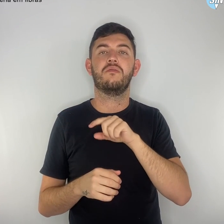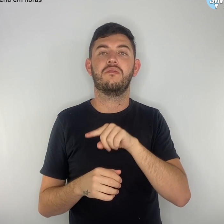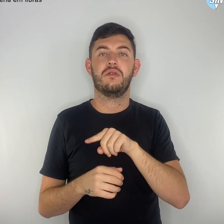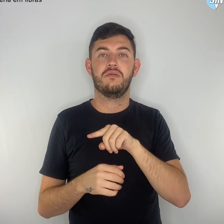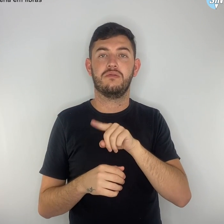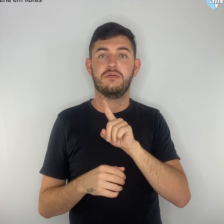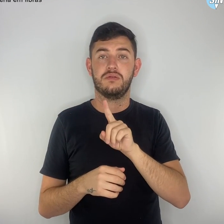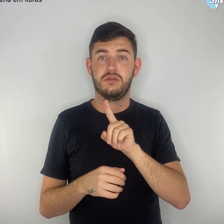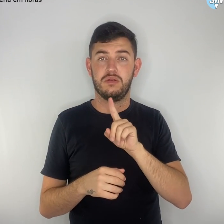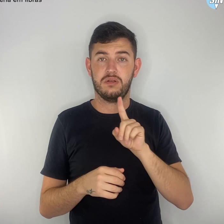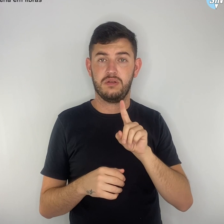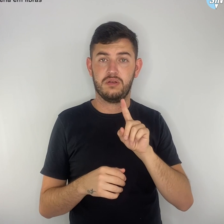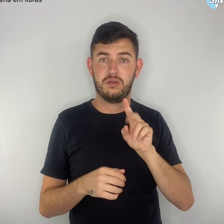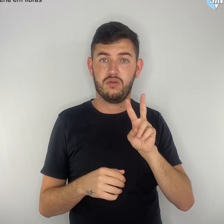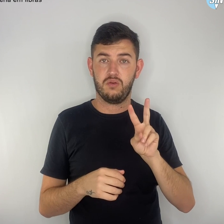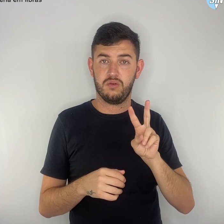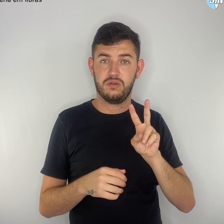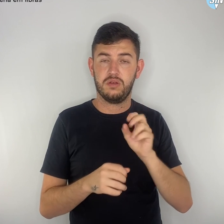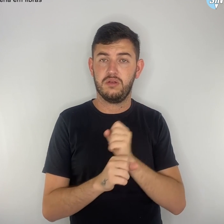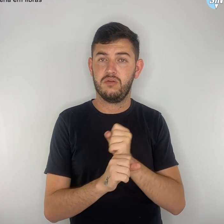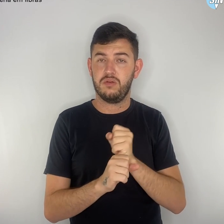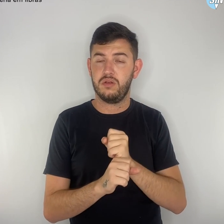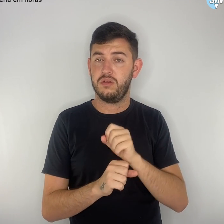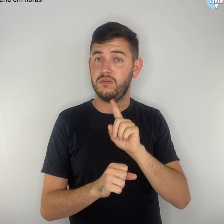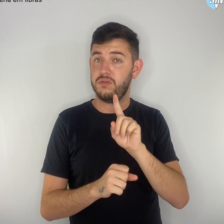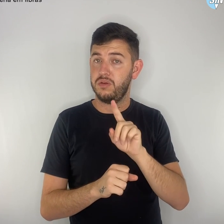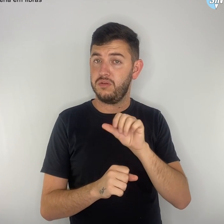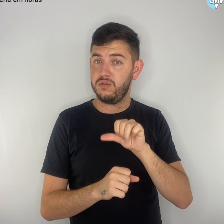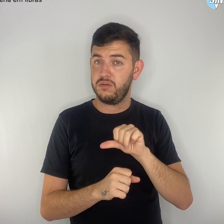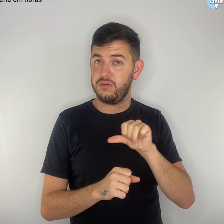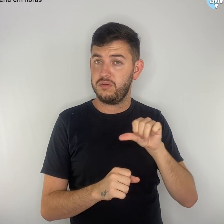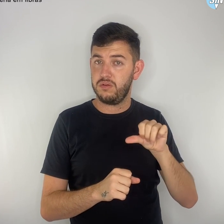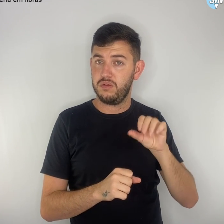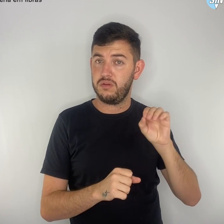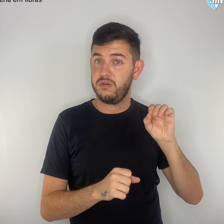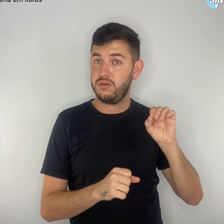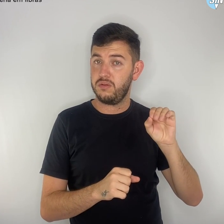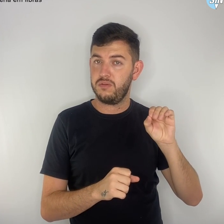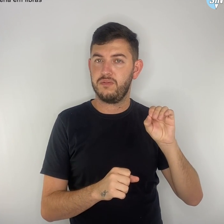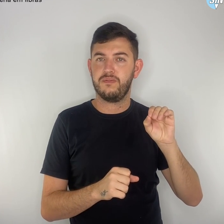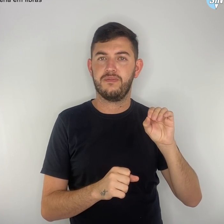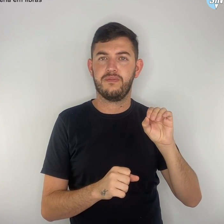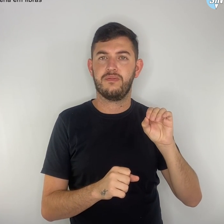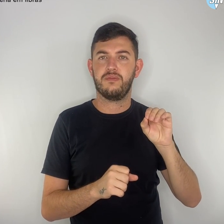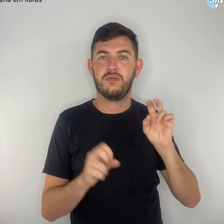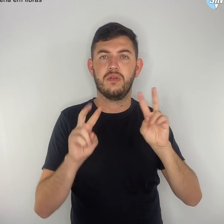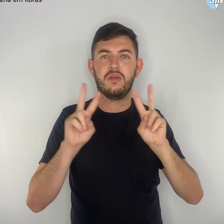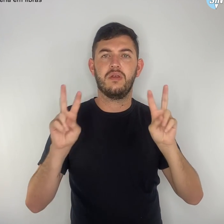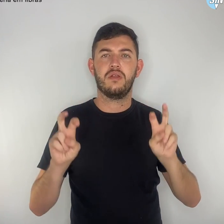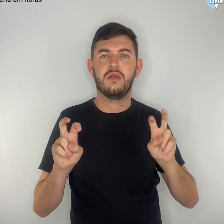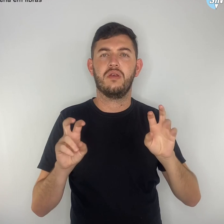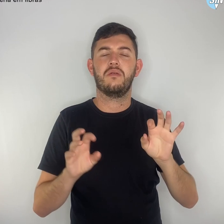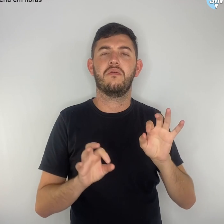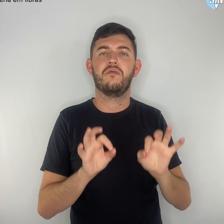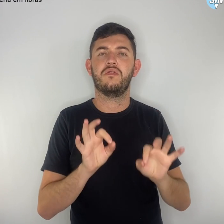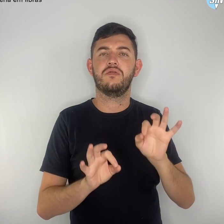8.112 de 1990. A matéria foi julgada em plenário virtual